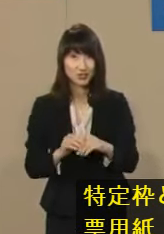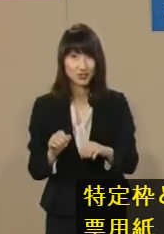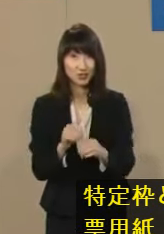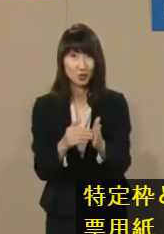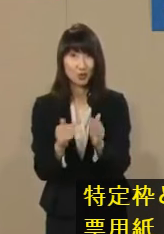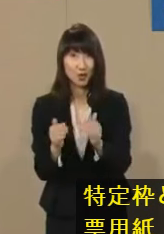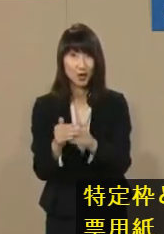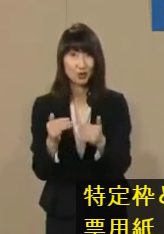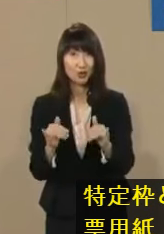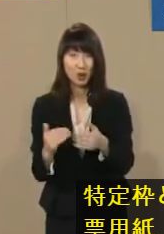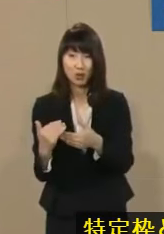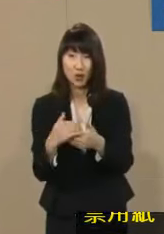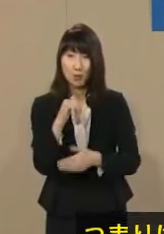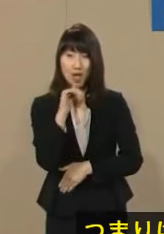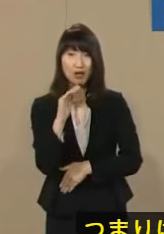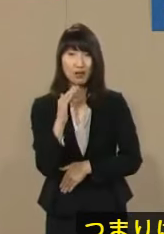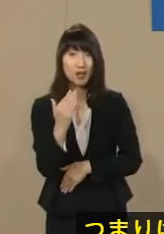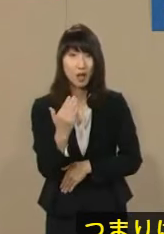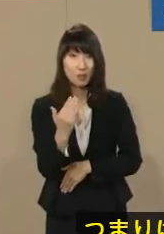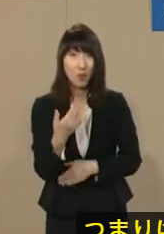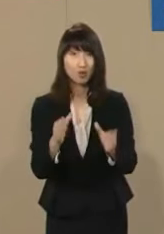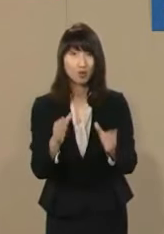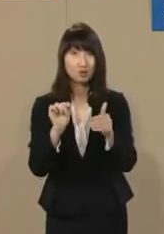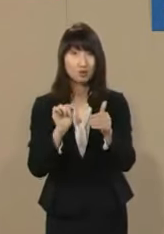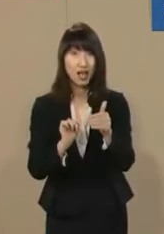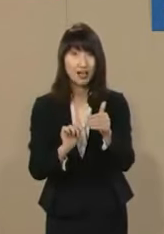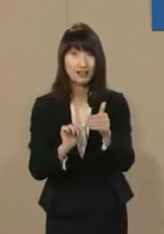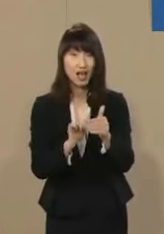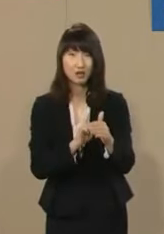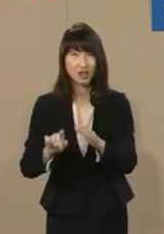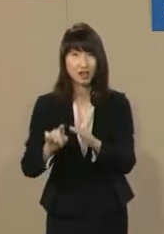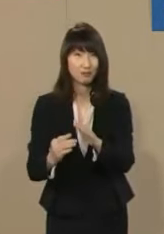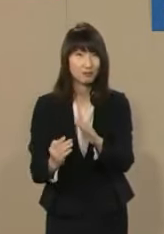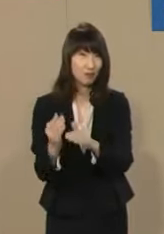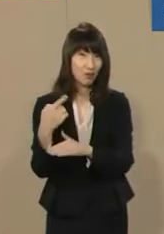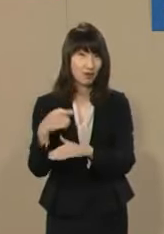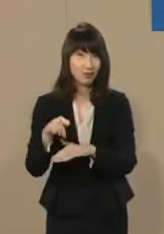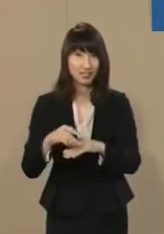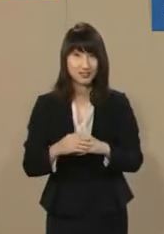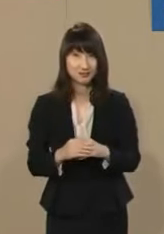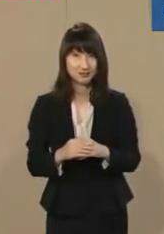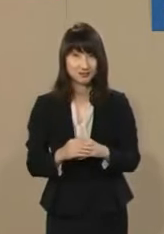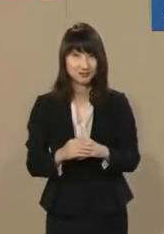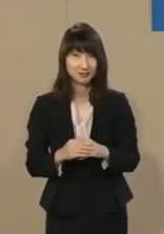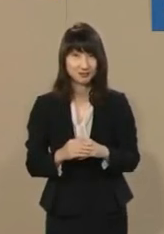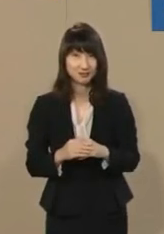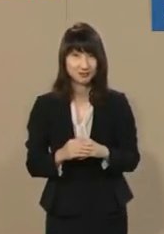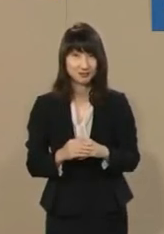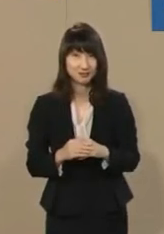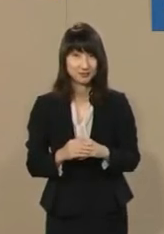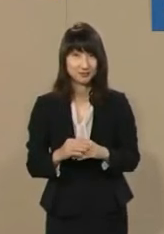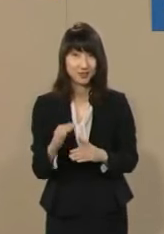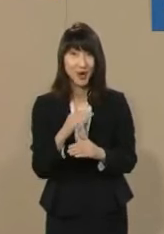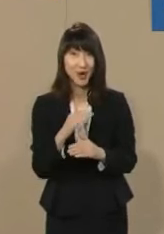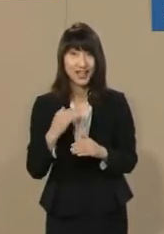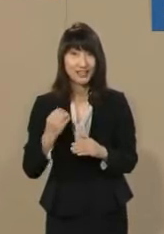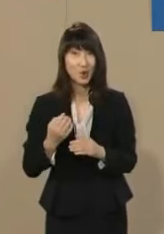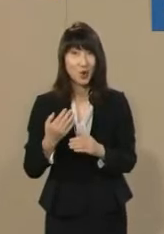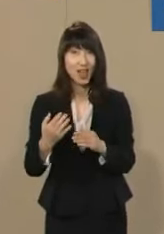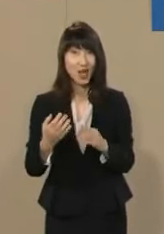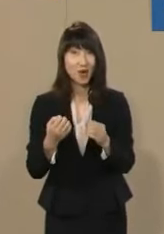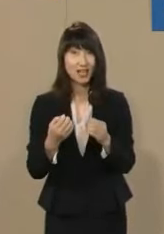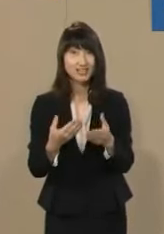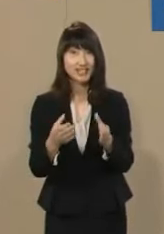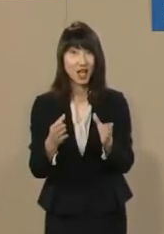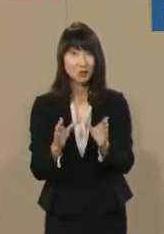はどれだけ票の数が少なくてもグループ内で優先的に議員になれるシステムです。私たちの令和新選組